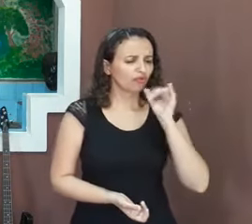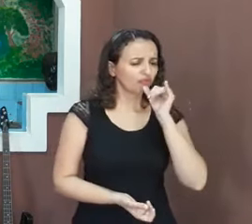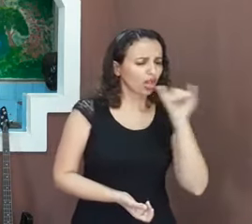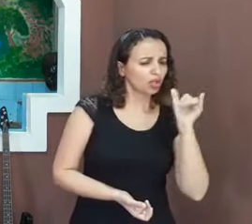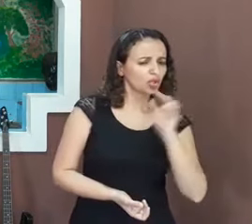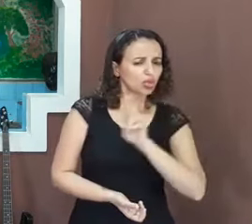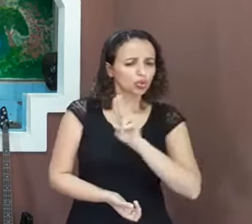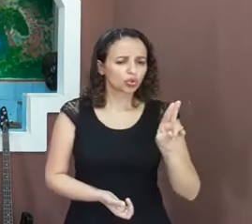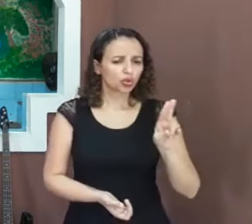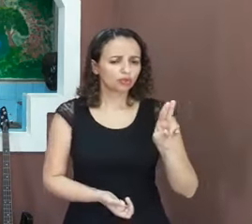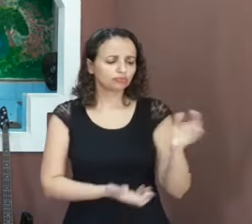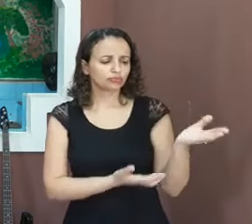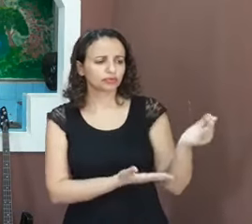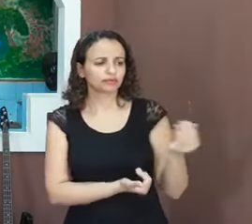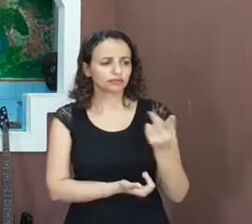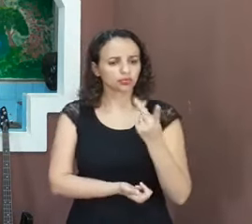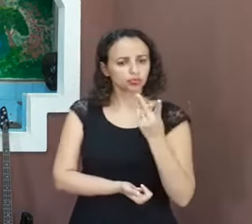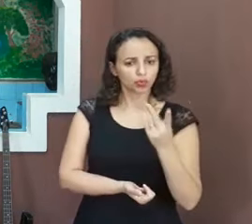jovens, 2 adolescentes.